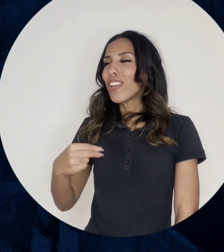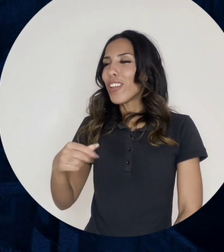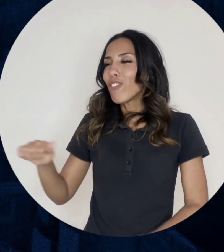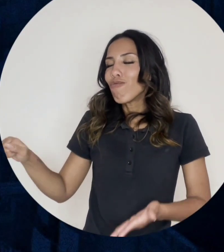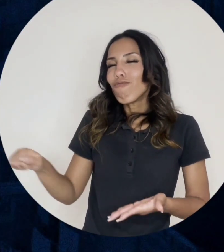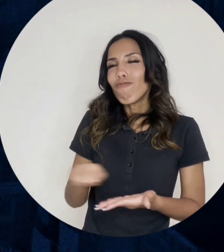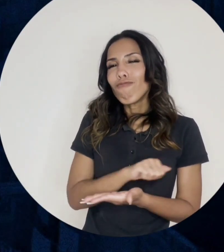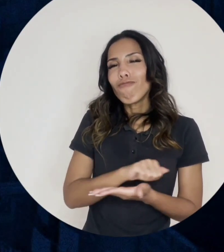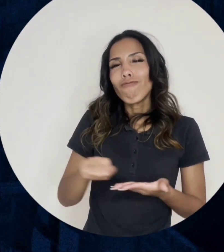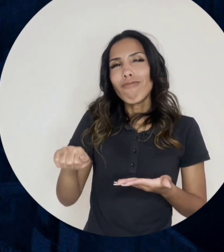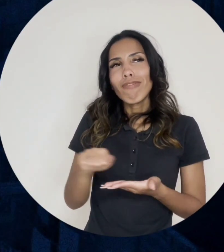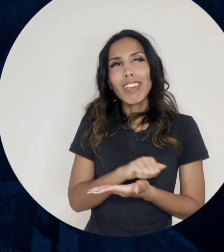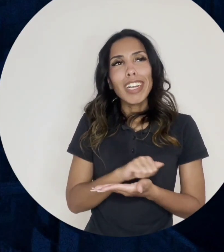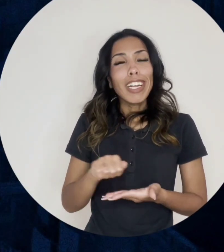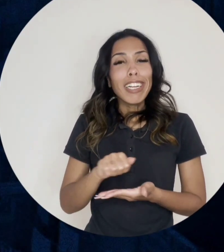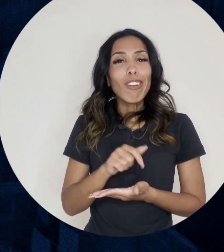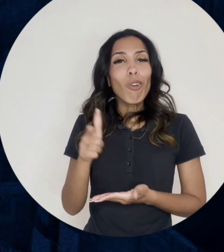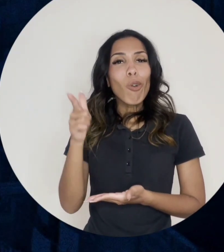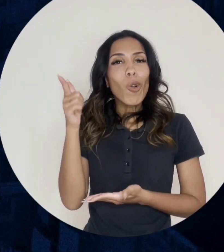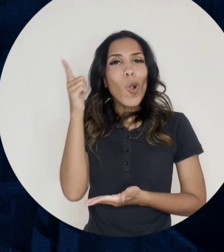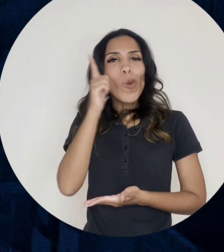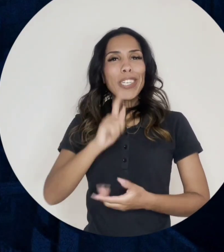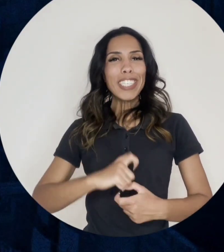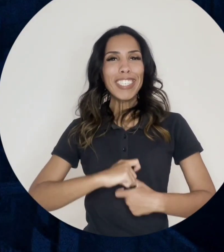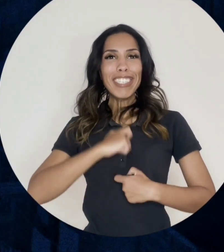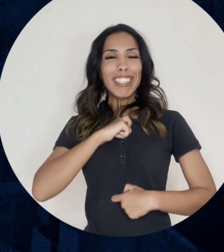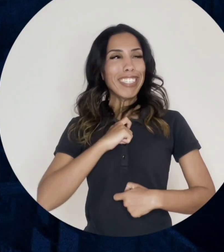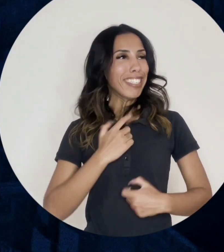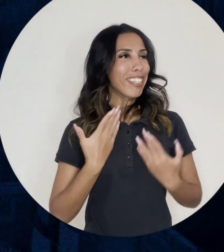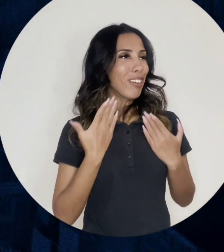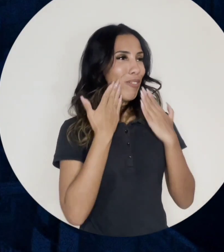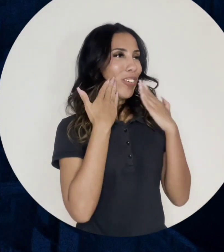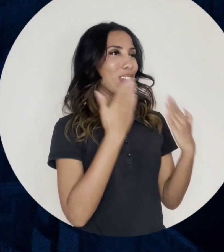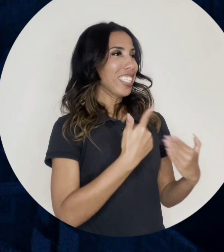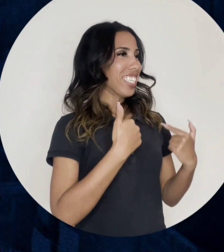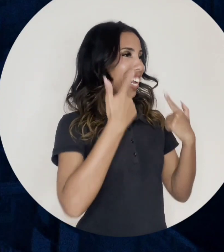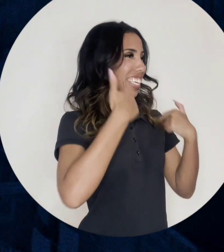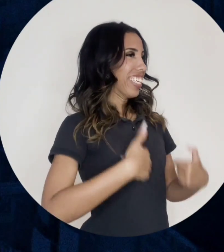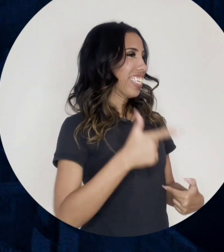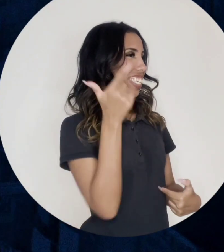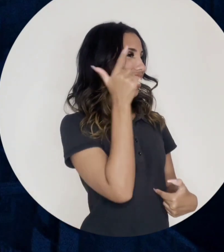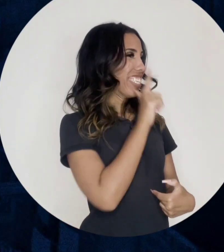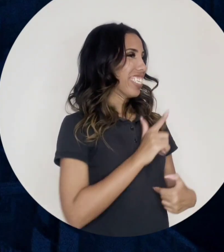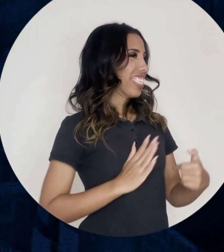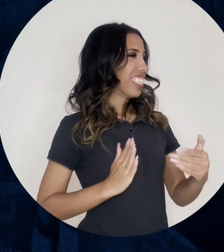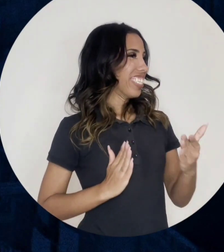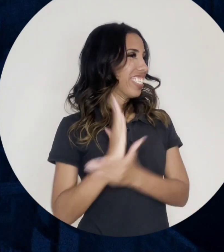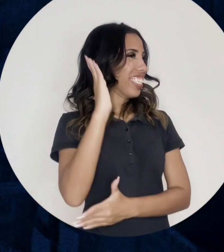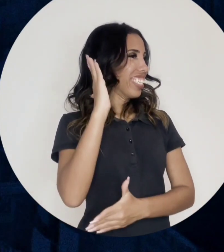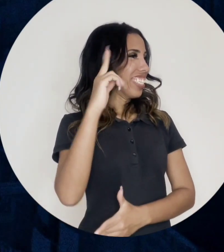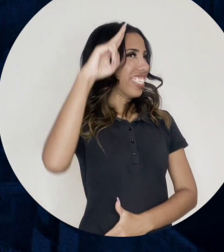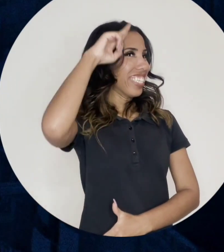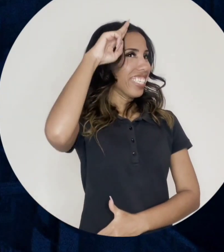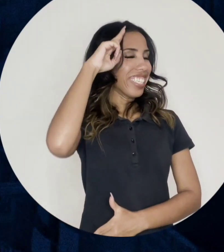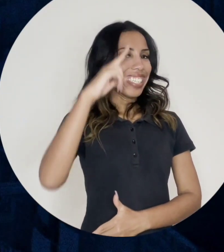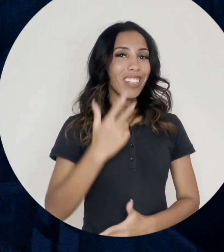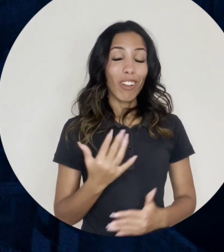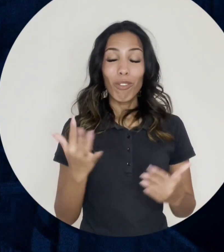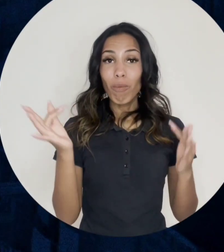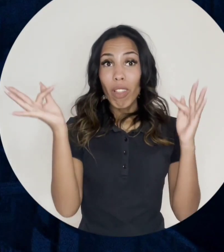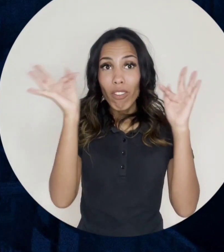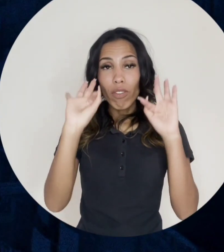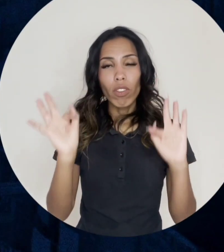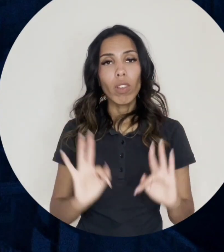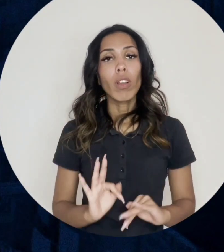ela chorava quando um dele ia, ela todo fardado, mostra aqui, Maria Preta, tô indo. Então foi. Minha